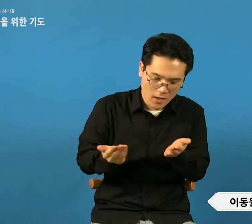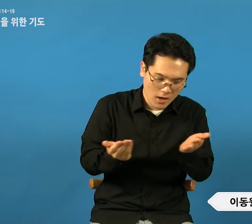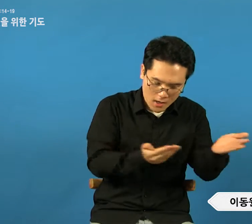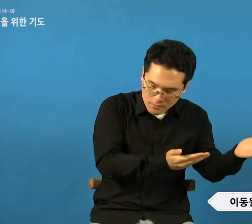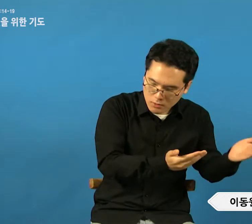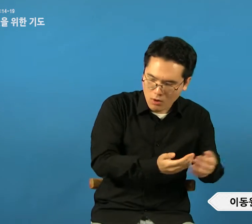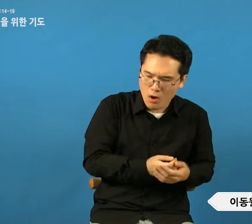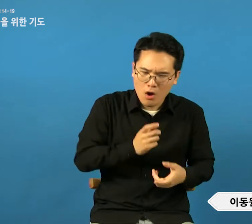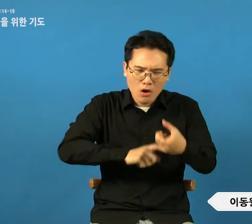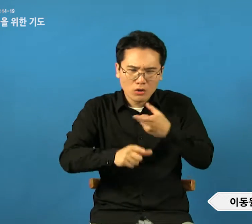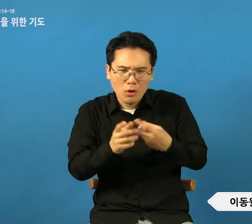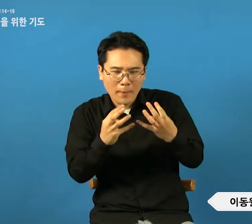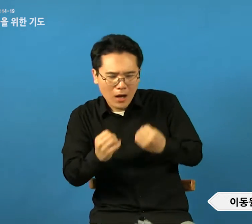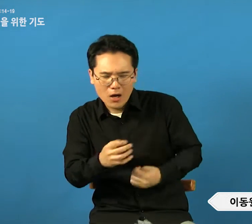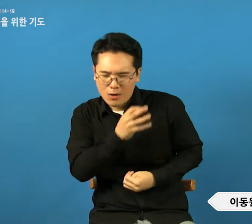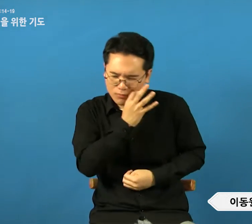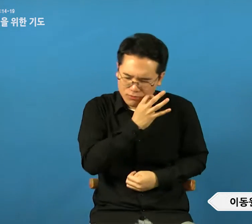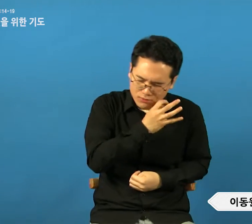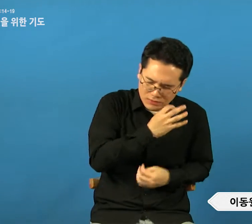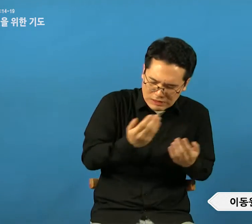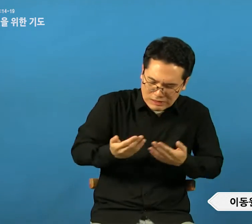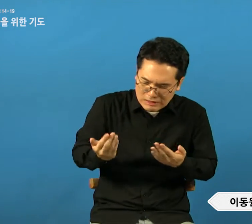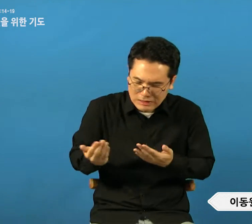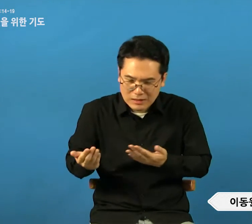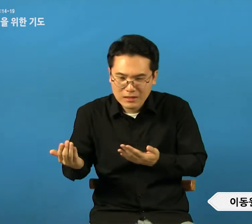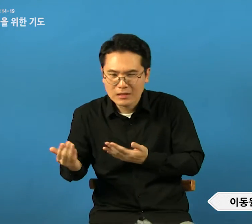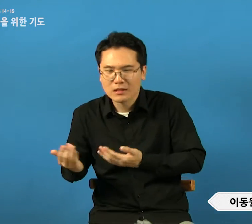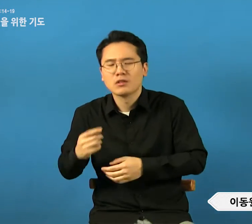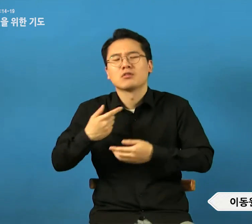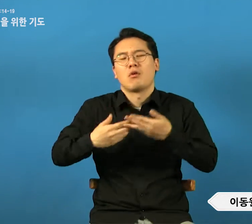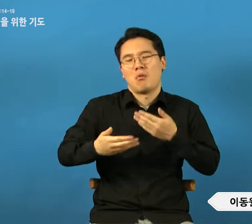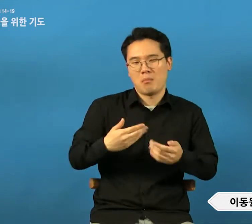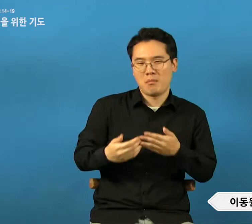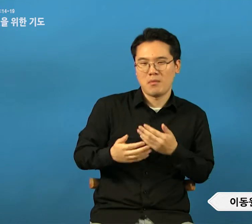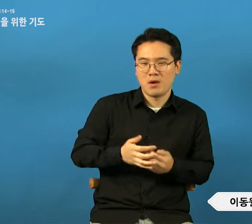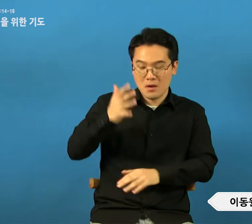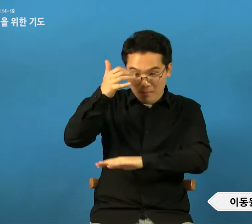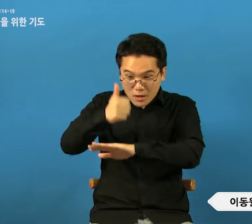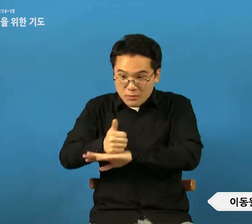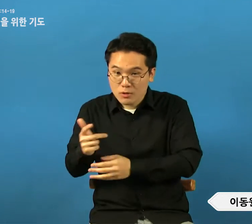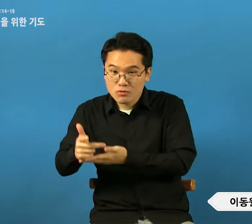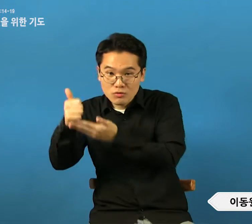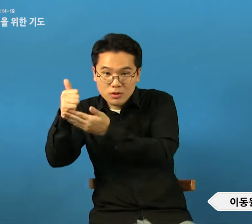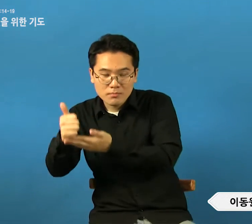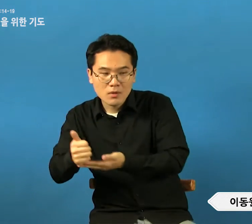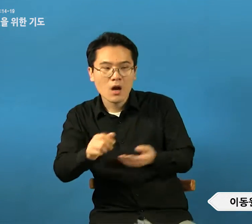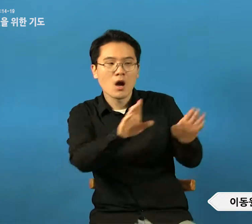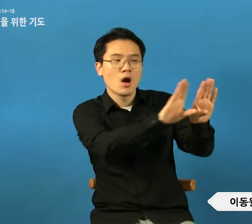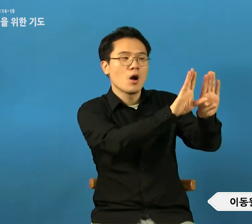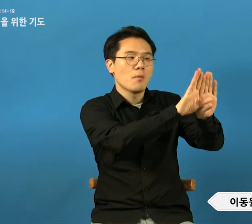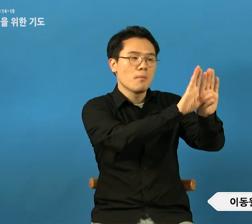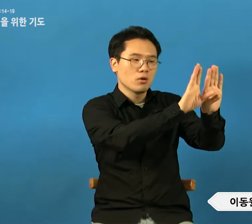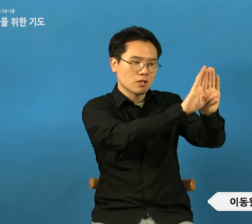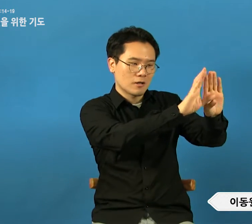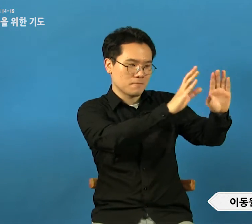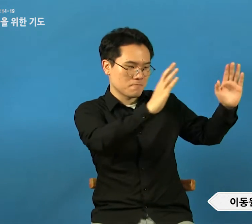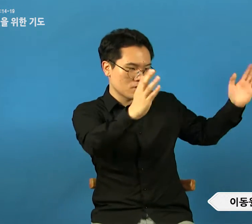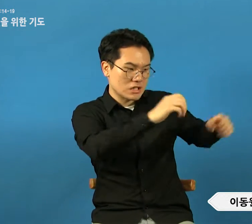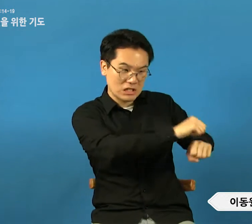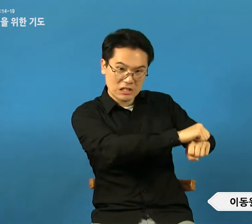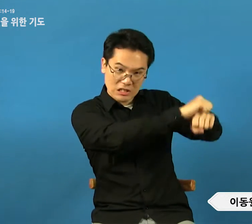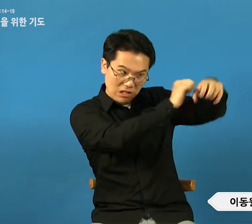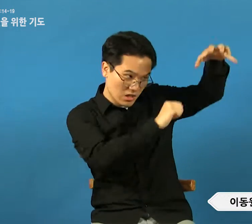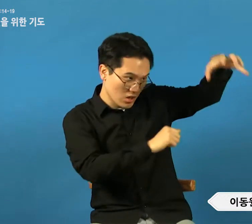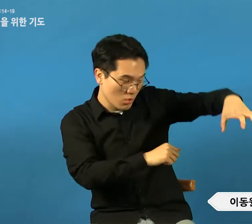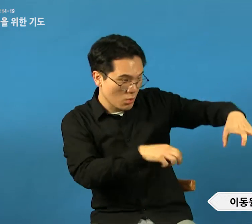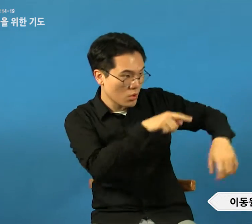그리고 당혹함을 경험해야만 했습니다. 마침내 주님은 벽장 안에 내가 숨겨둔 냄새나는 것까지도 관심을